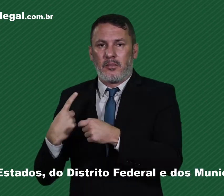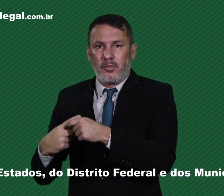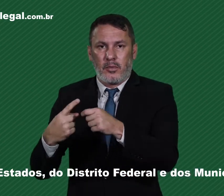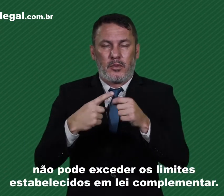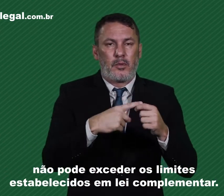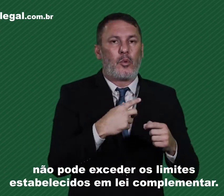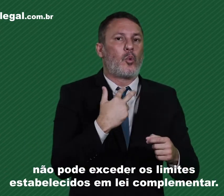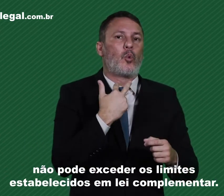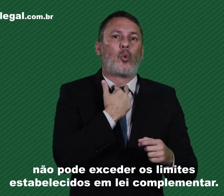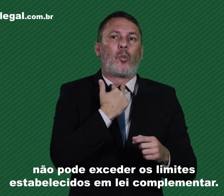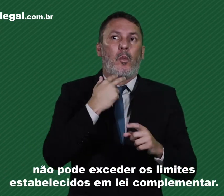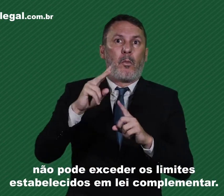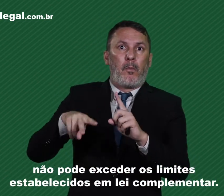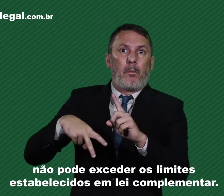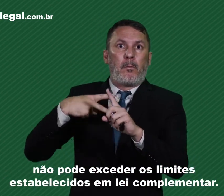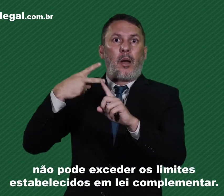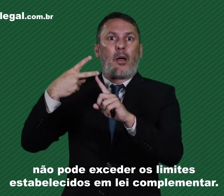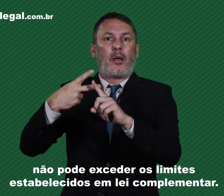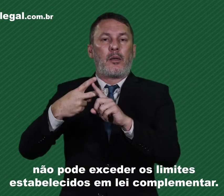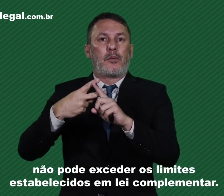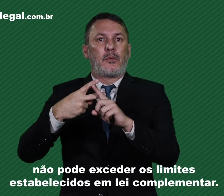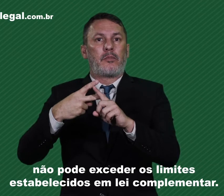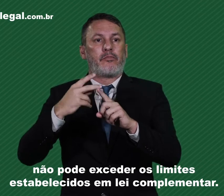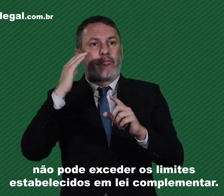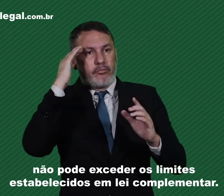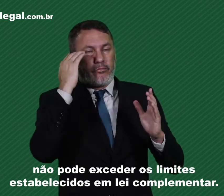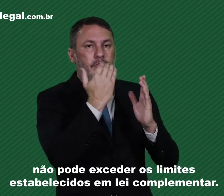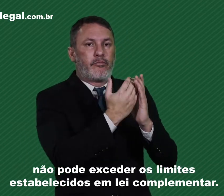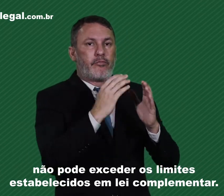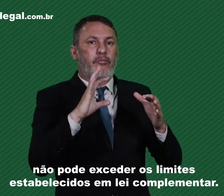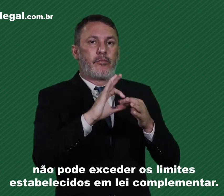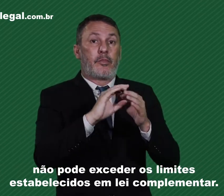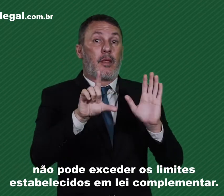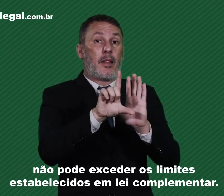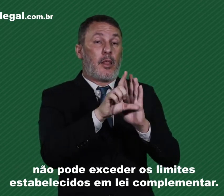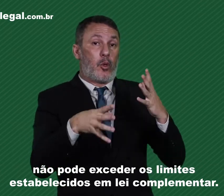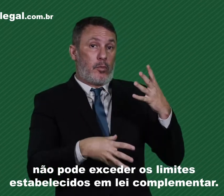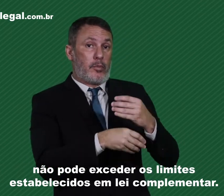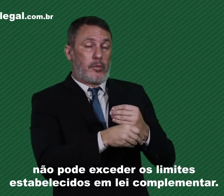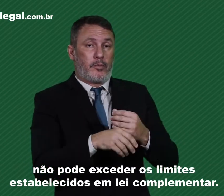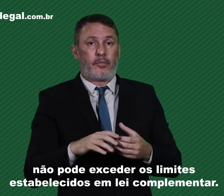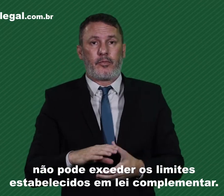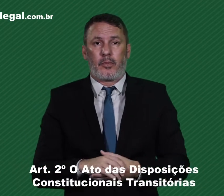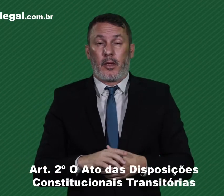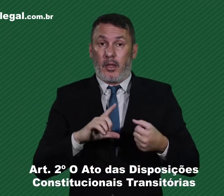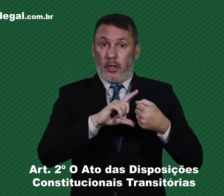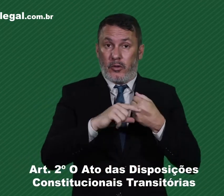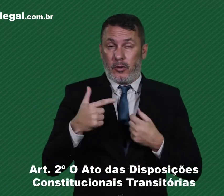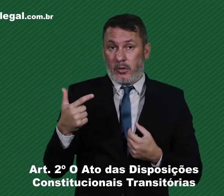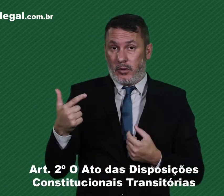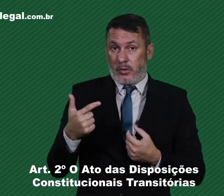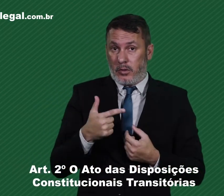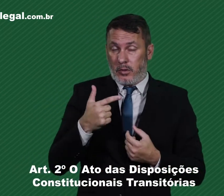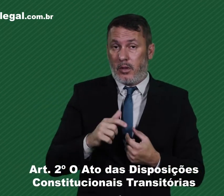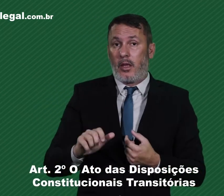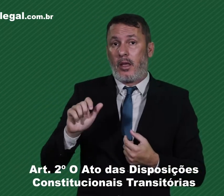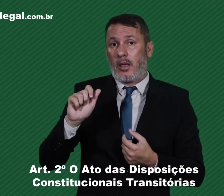não pode exceder os limites estabelecidos em lei complementar artigo 2º o ato das disposições